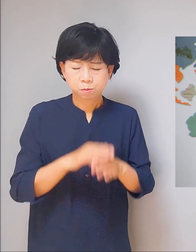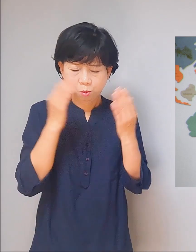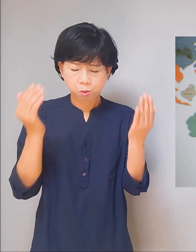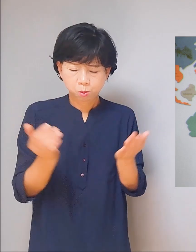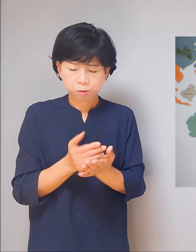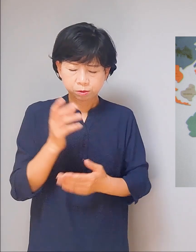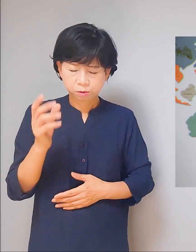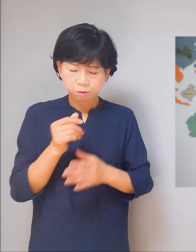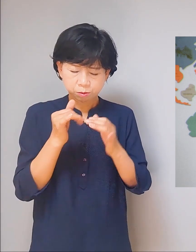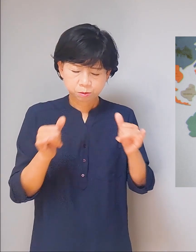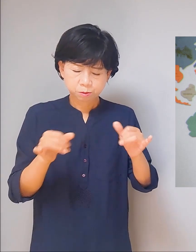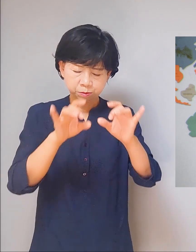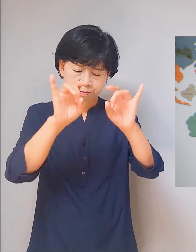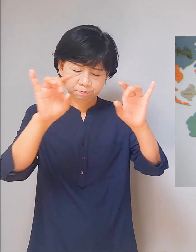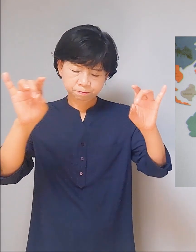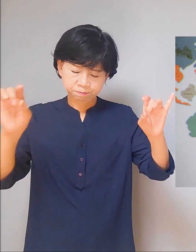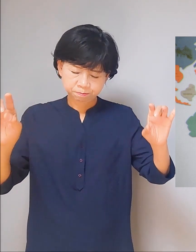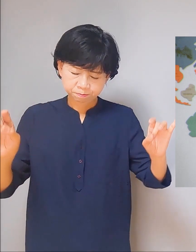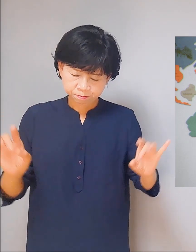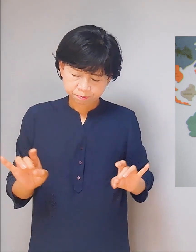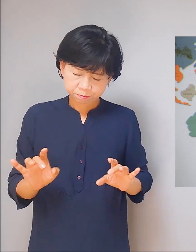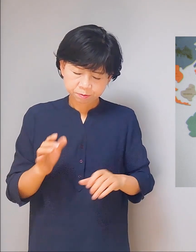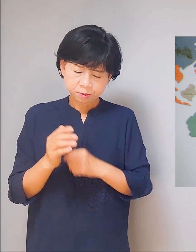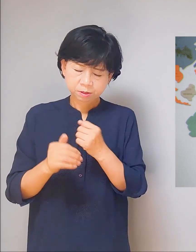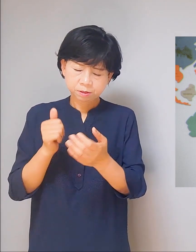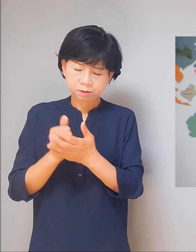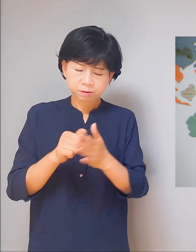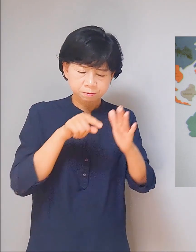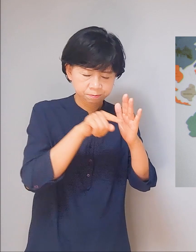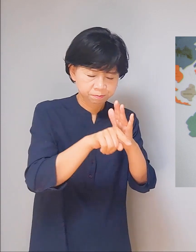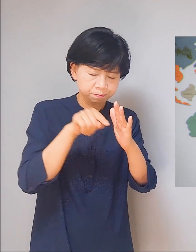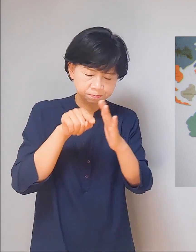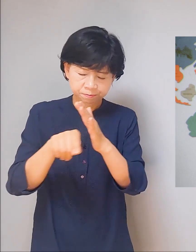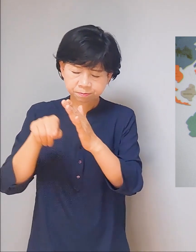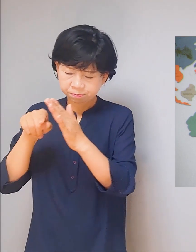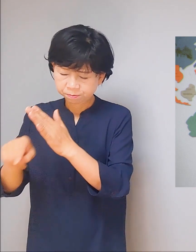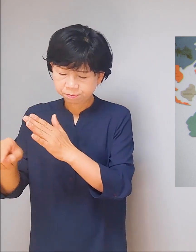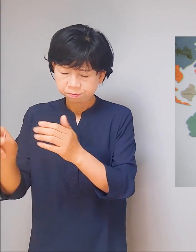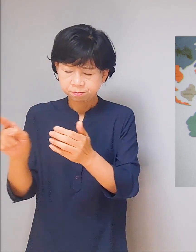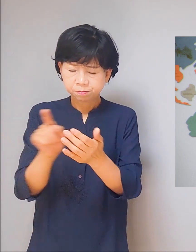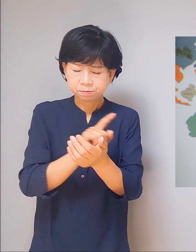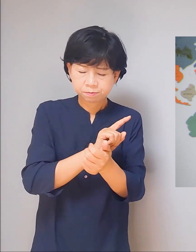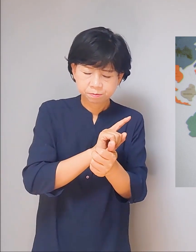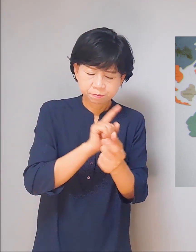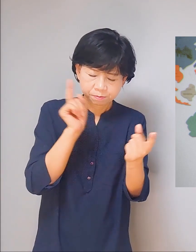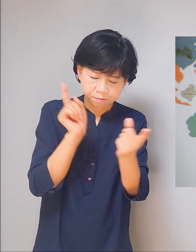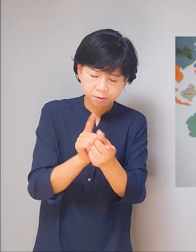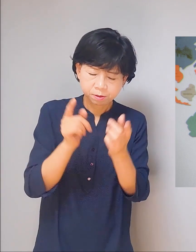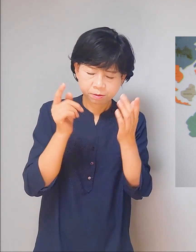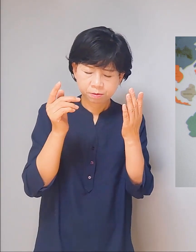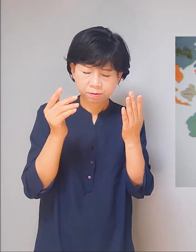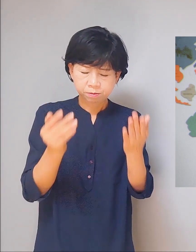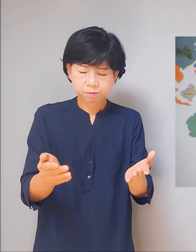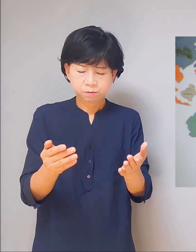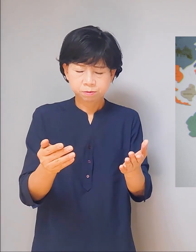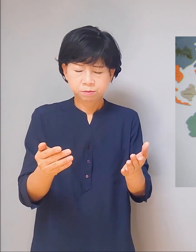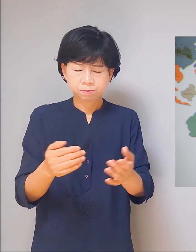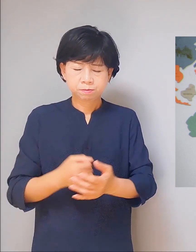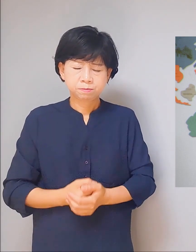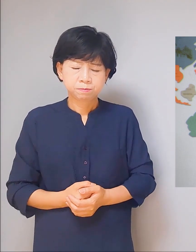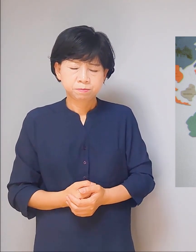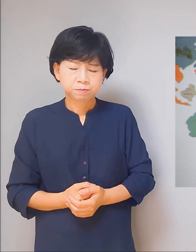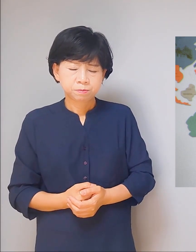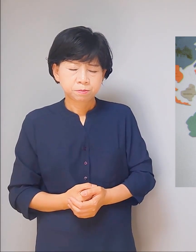모든 성도님들 한 분 한 분 하나님이 찾아가 주시고 만나 주시며 함께 예배드리셔야